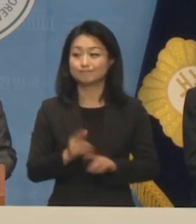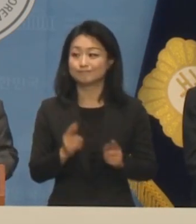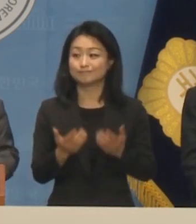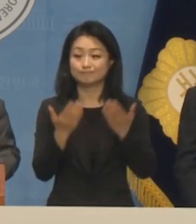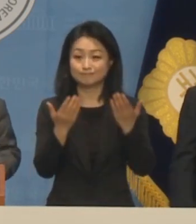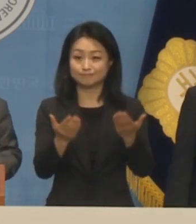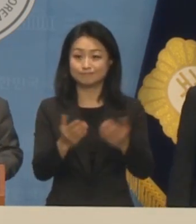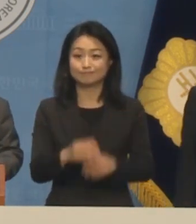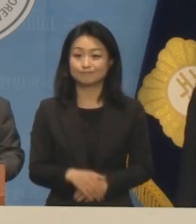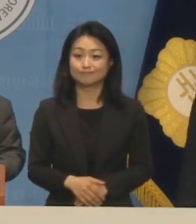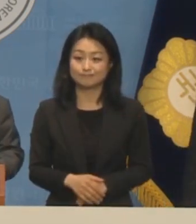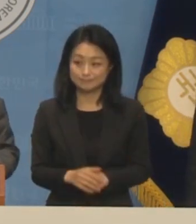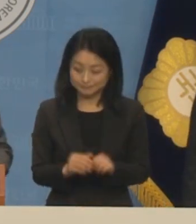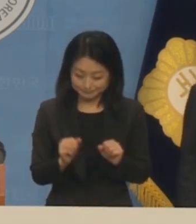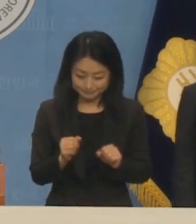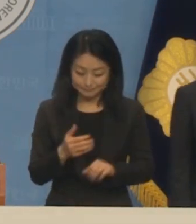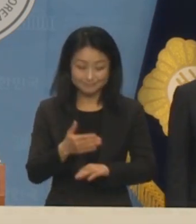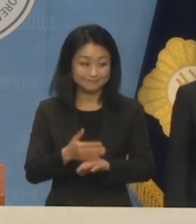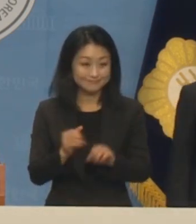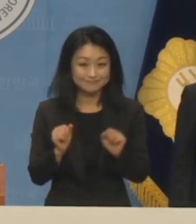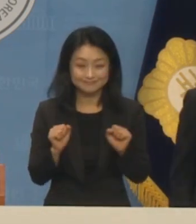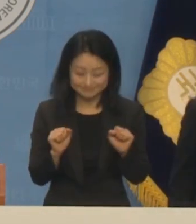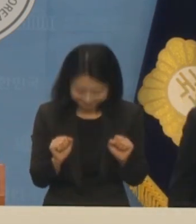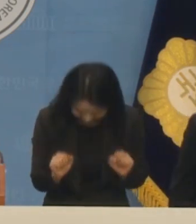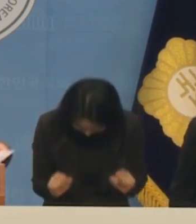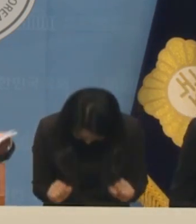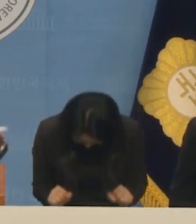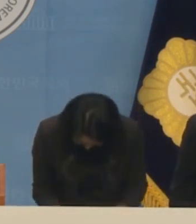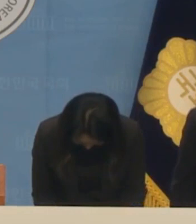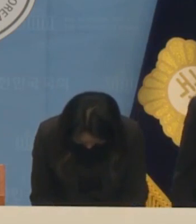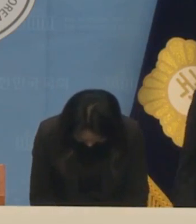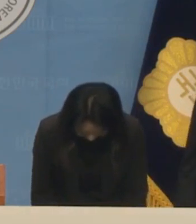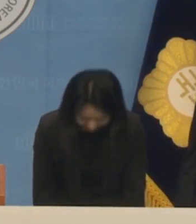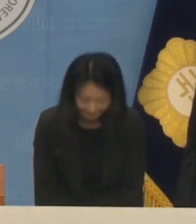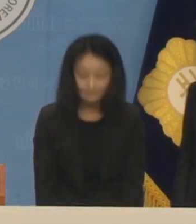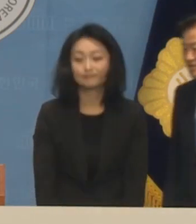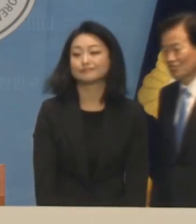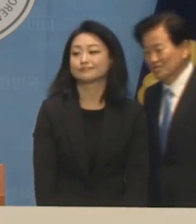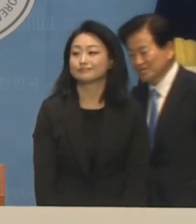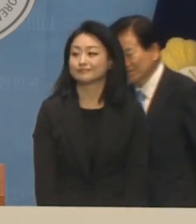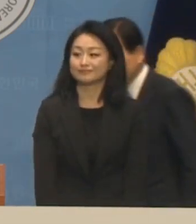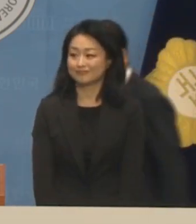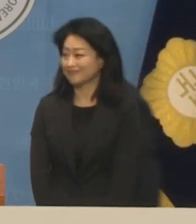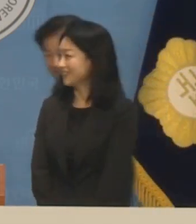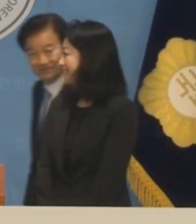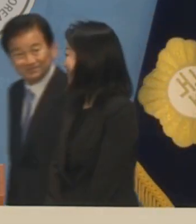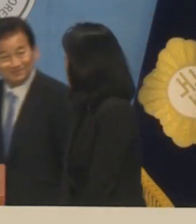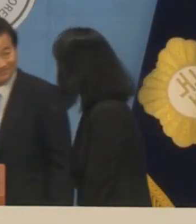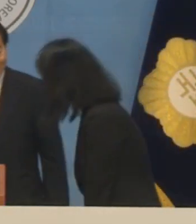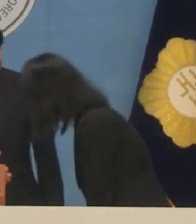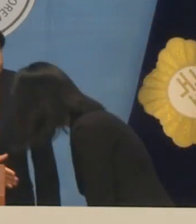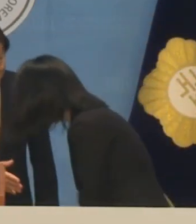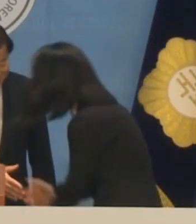감사합니다. 경례. 수고하셨어요. 네.